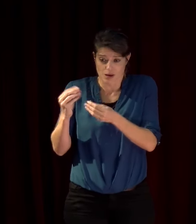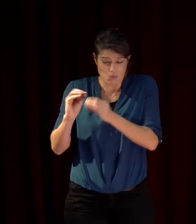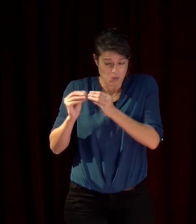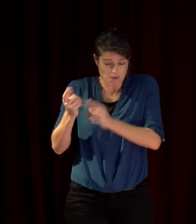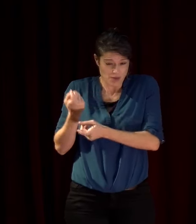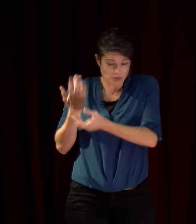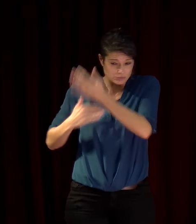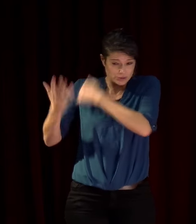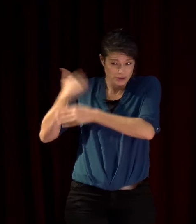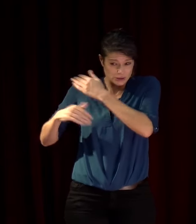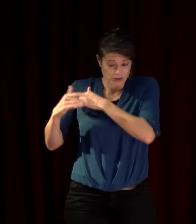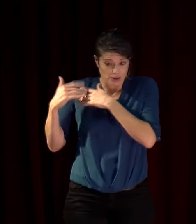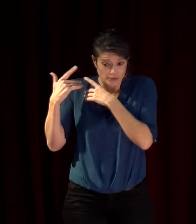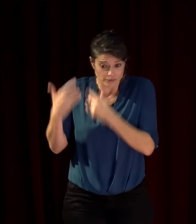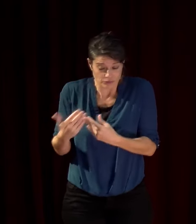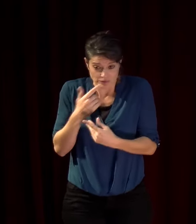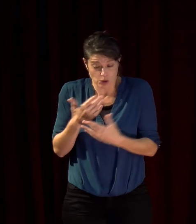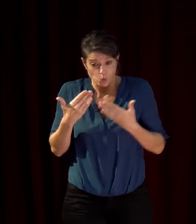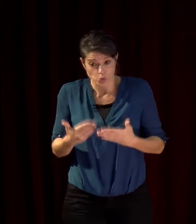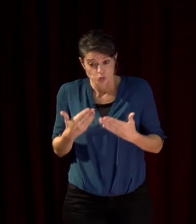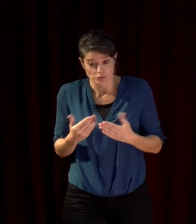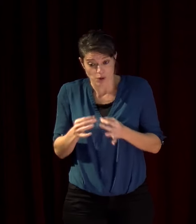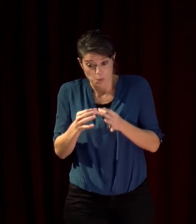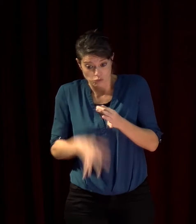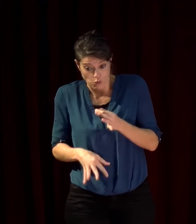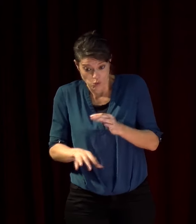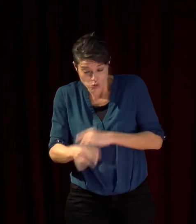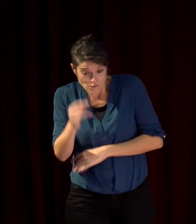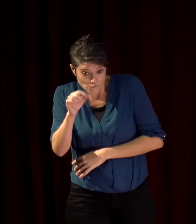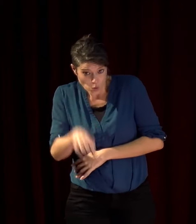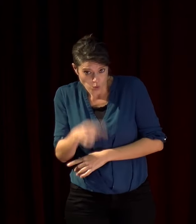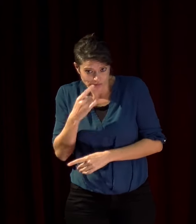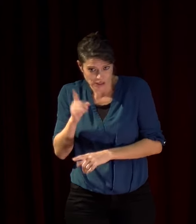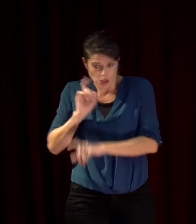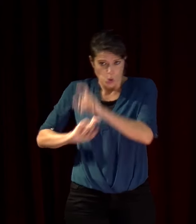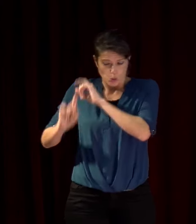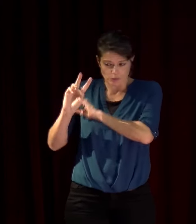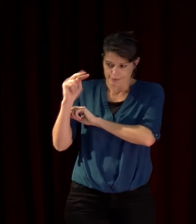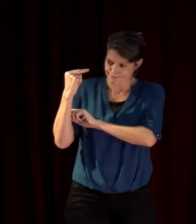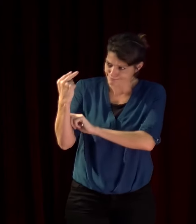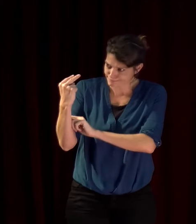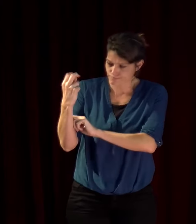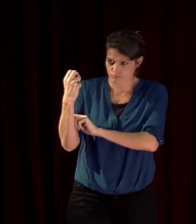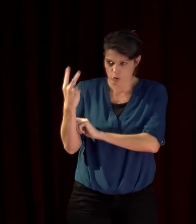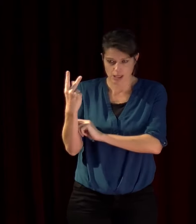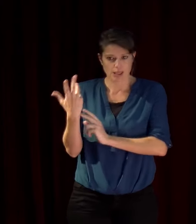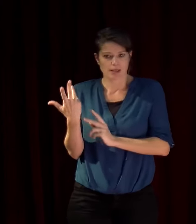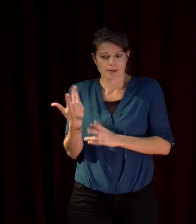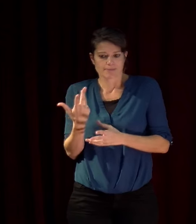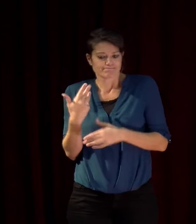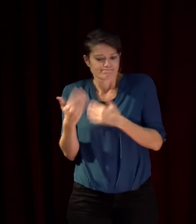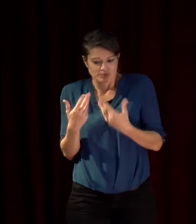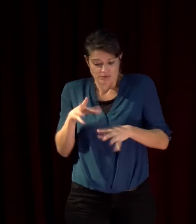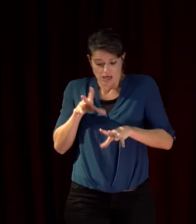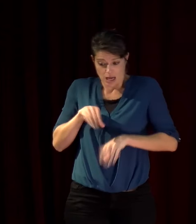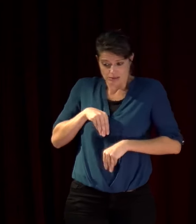trouver une solution ou revoir l'histoire accepter celui qui est là et accepter également l